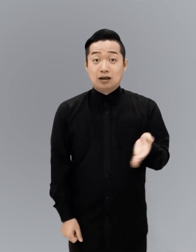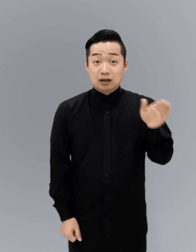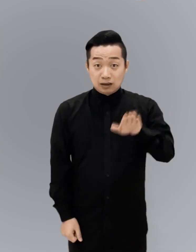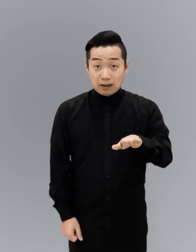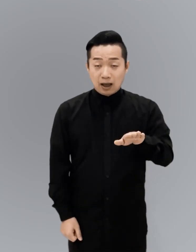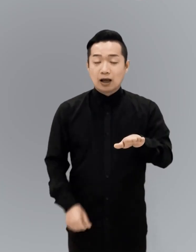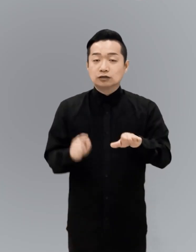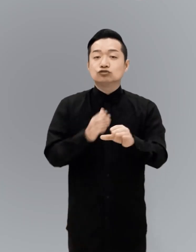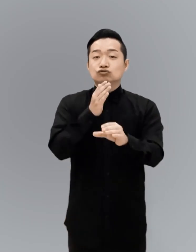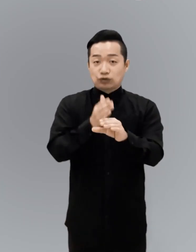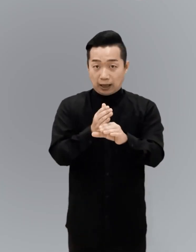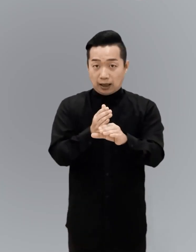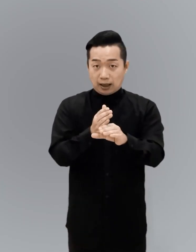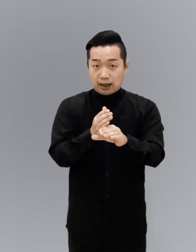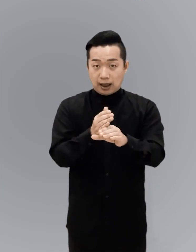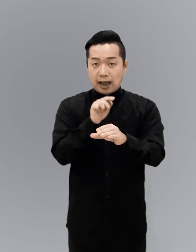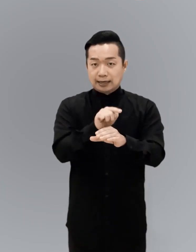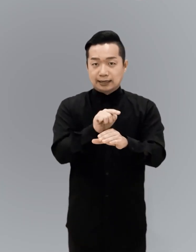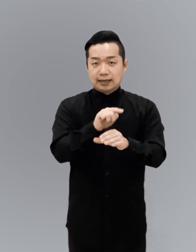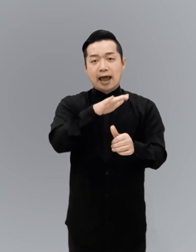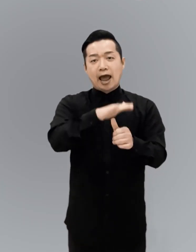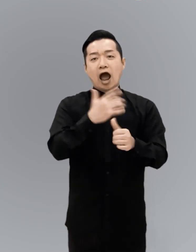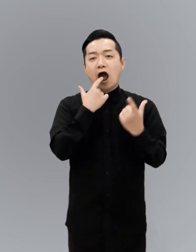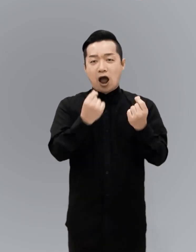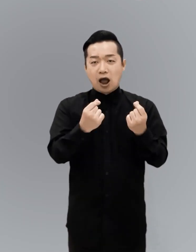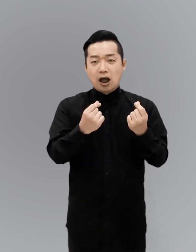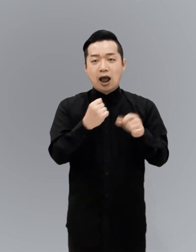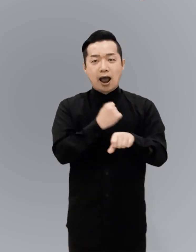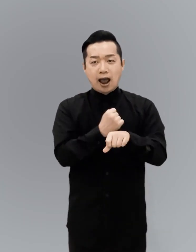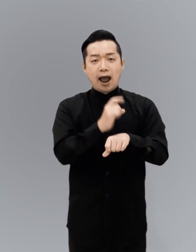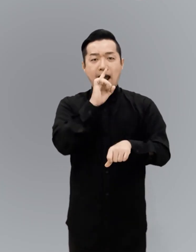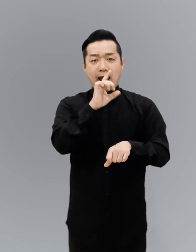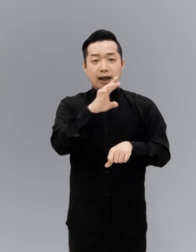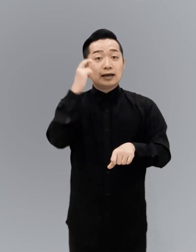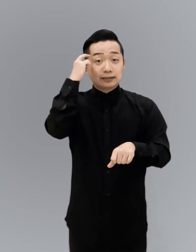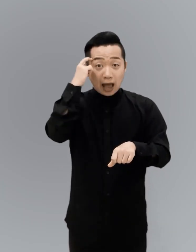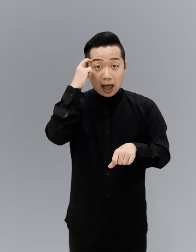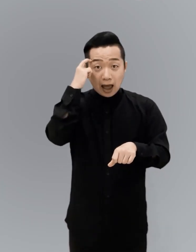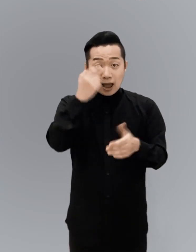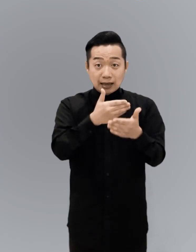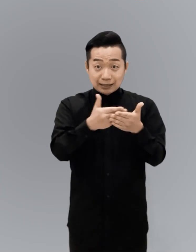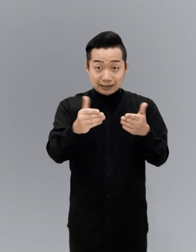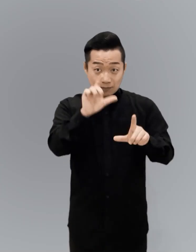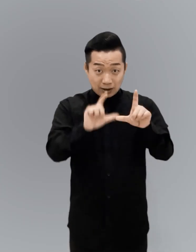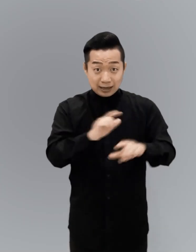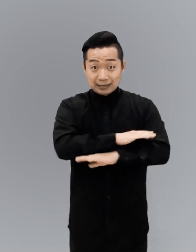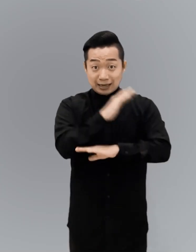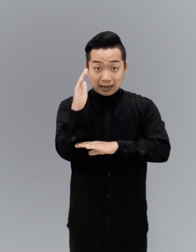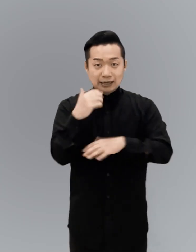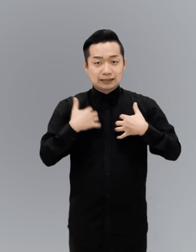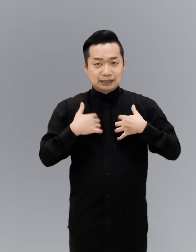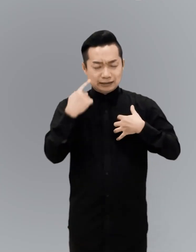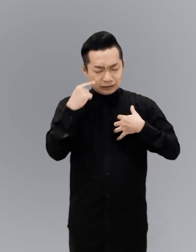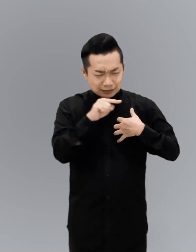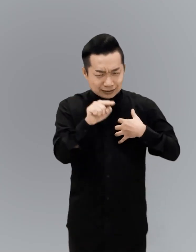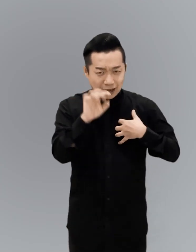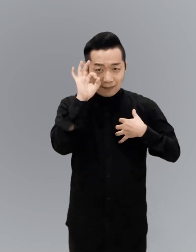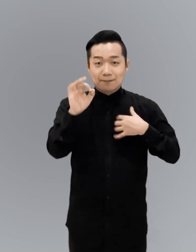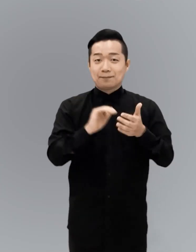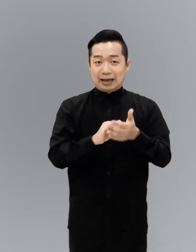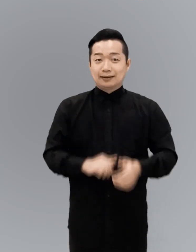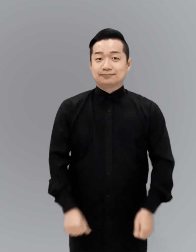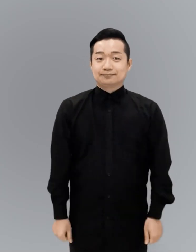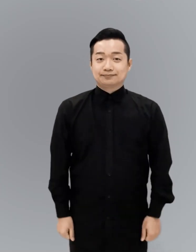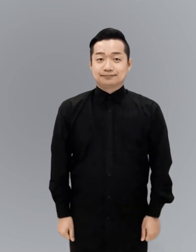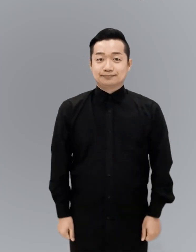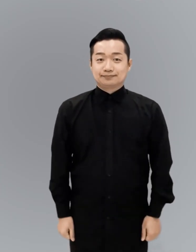그런데 아이들은 그 안에서 이 아이처럼 하면 안 되겠구나 라는 생각을 해서 그림 안에서의 이야기들을 재미있게 찾아 나가는